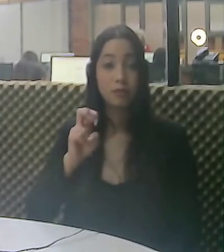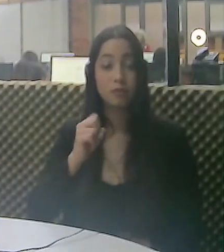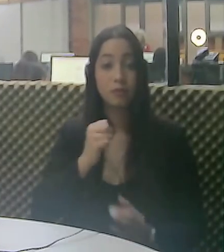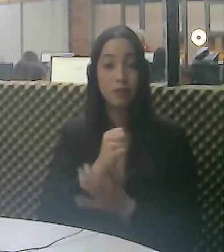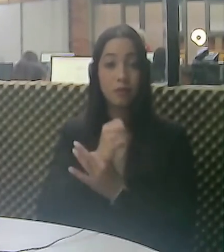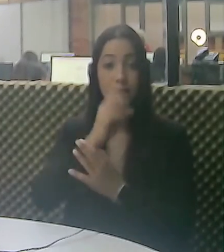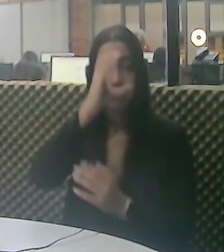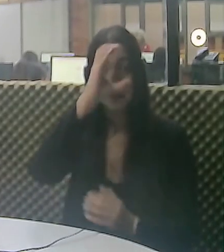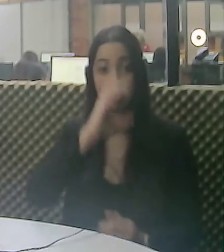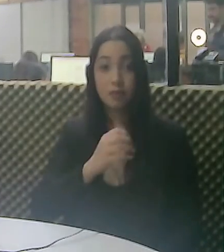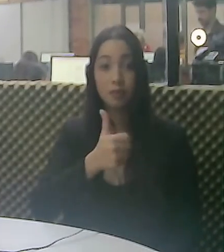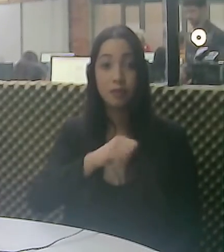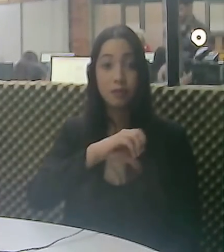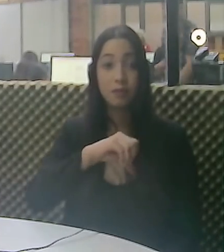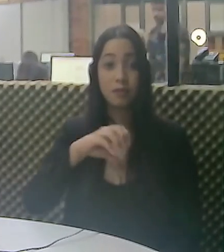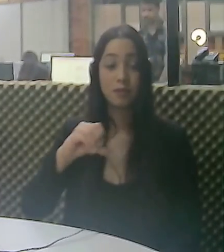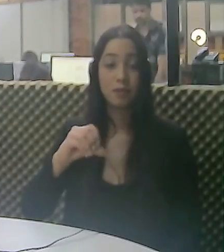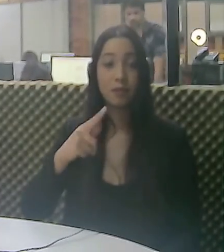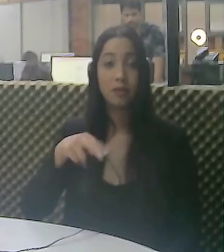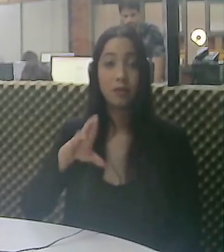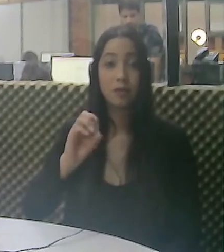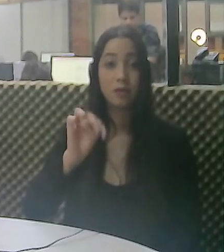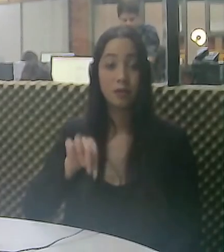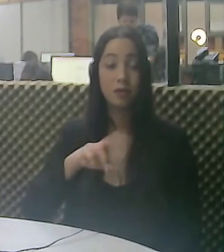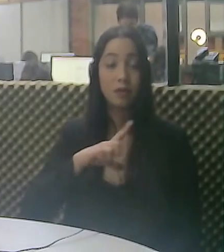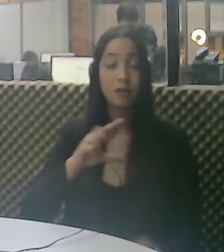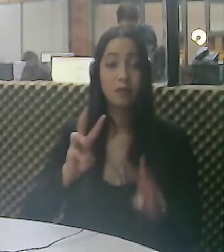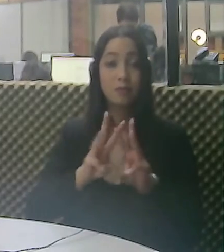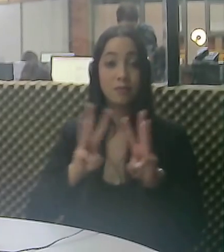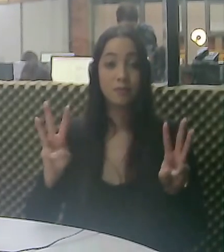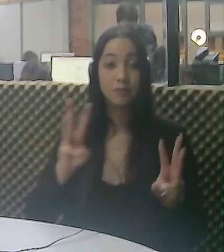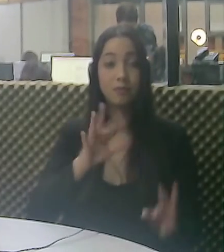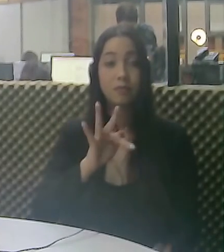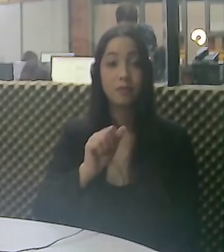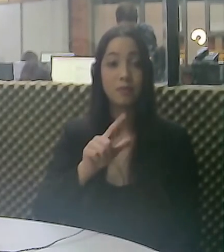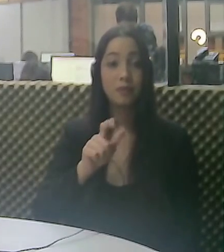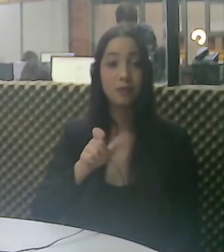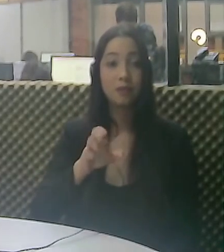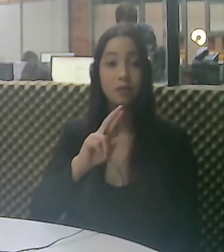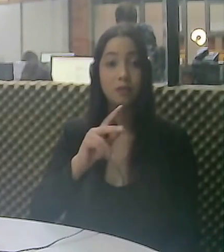defesa civil pelo 199 e o PROCON pelo endereço eletrônico